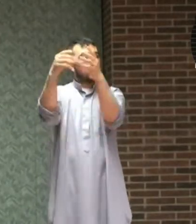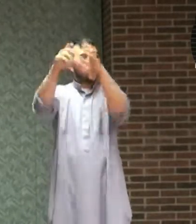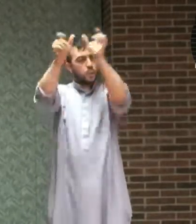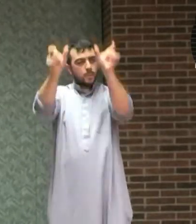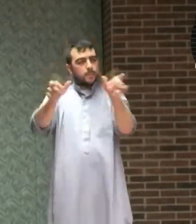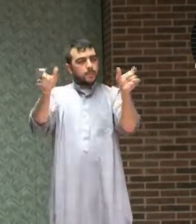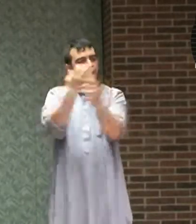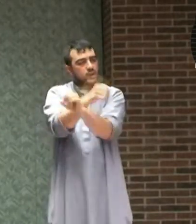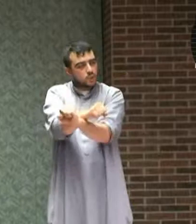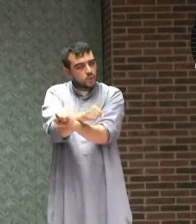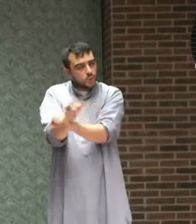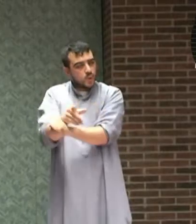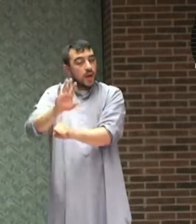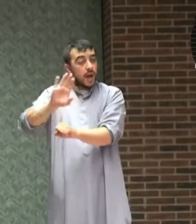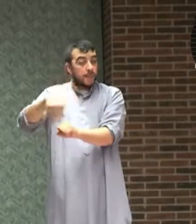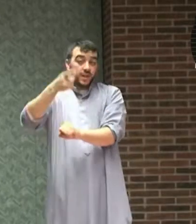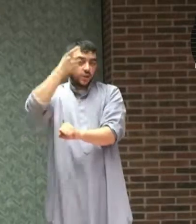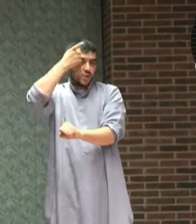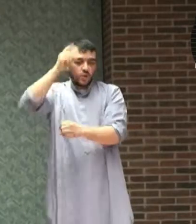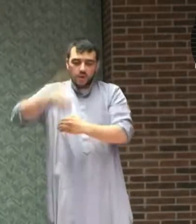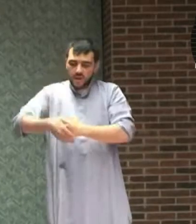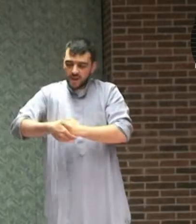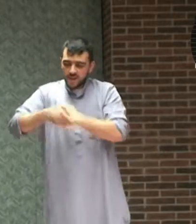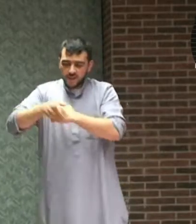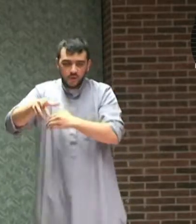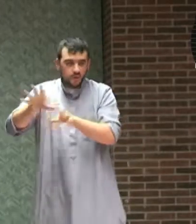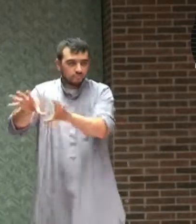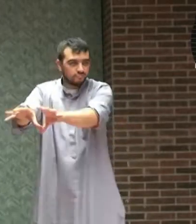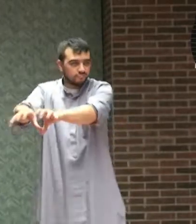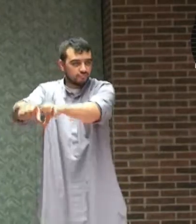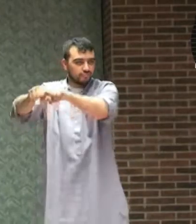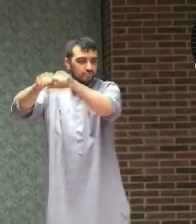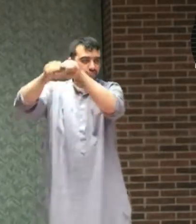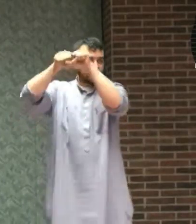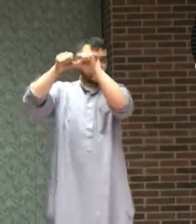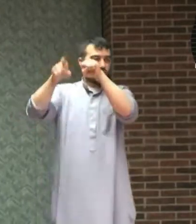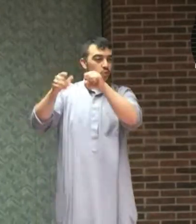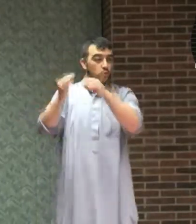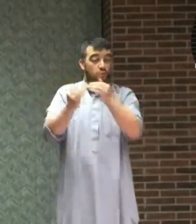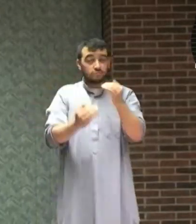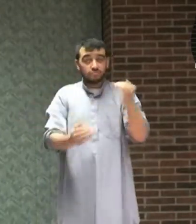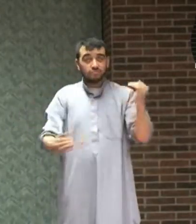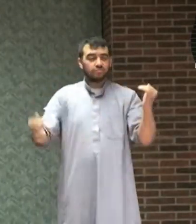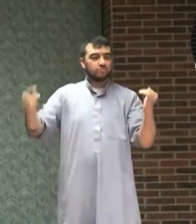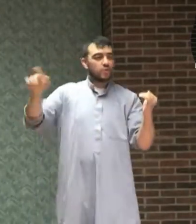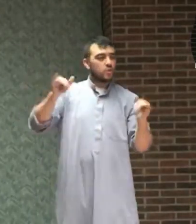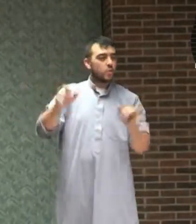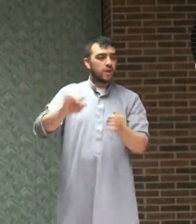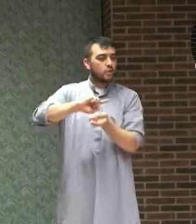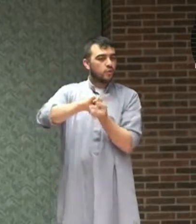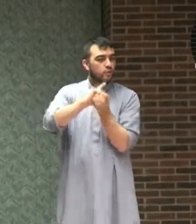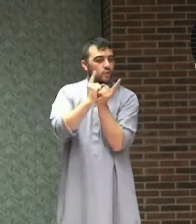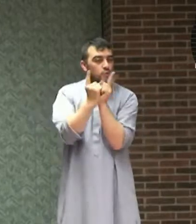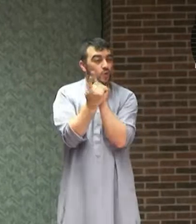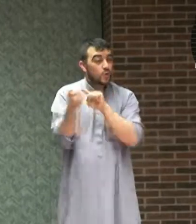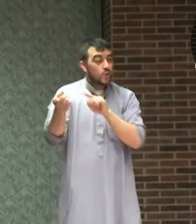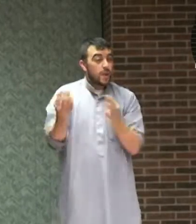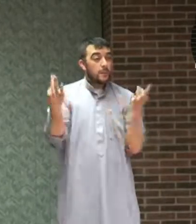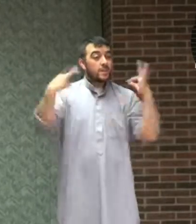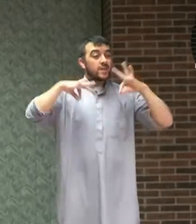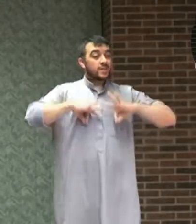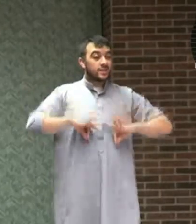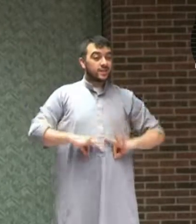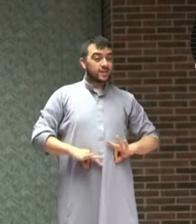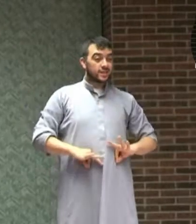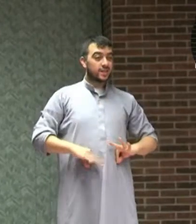bienfaits, vu sa véracité, et l'a ramené vers l'avant de la scène. Et il lui a donné, entre